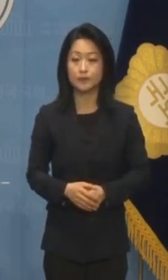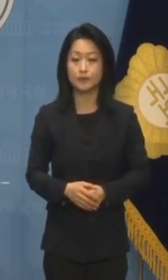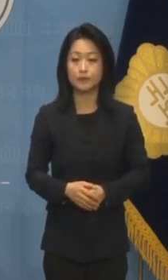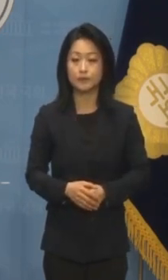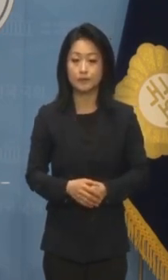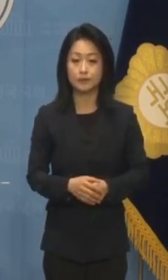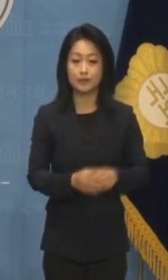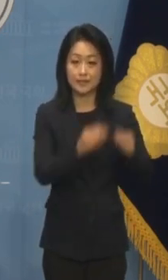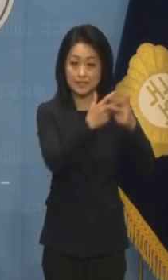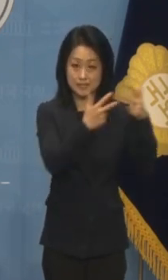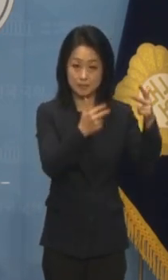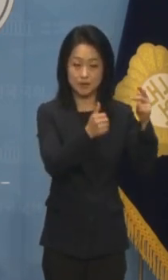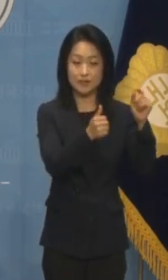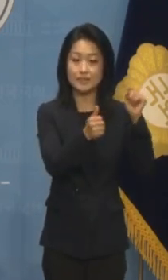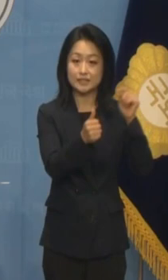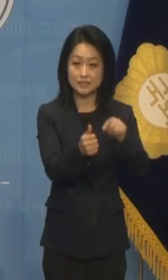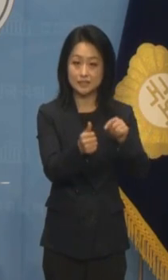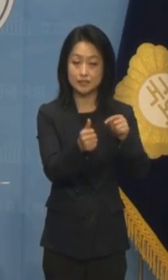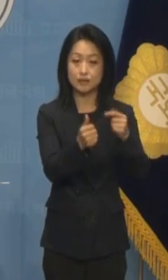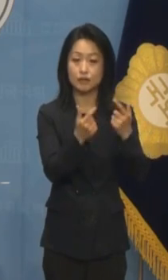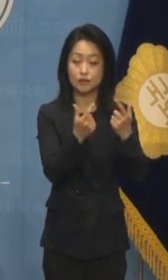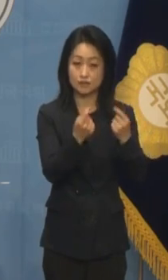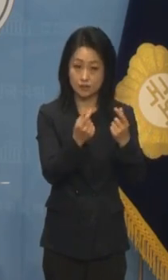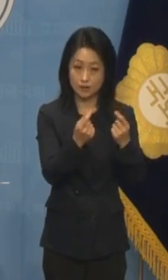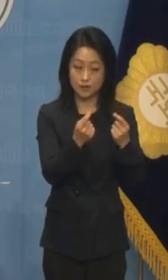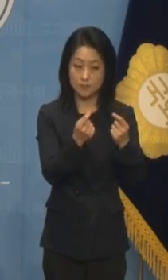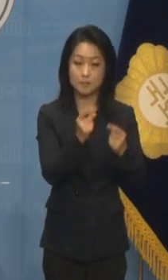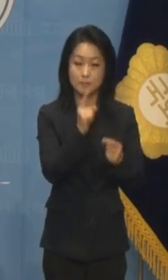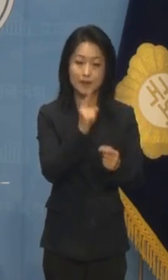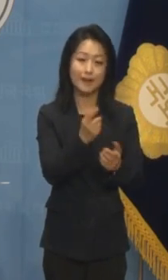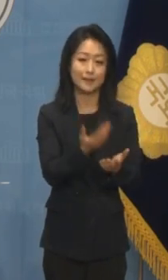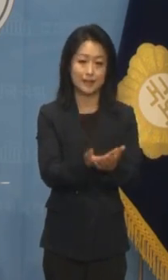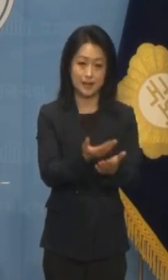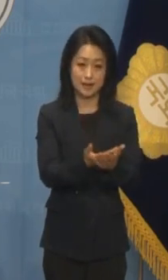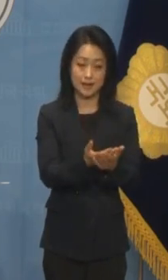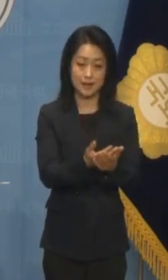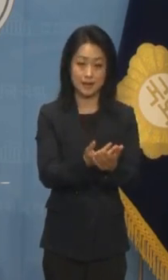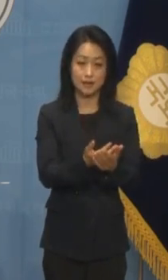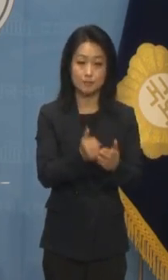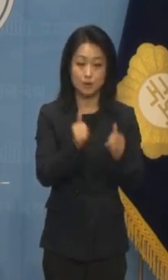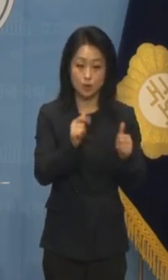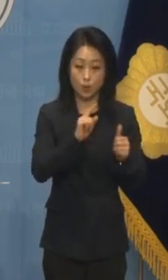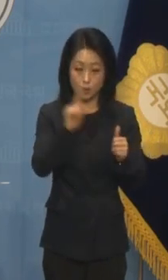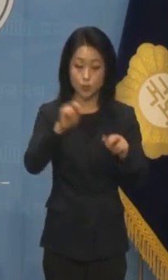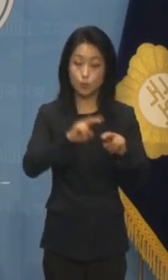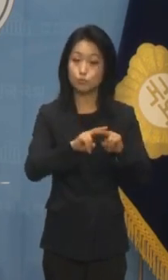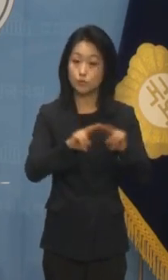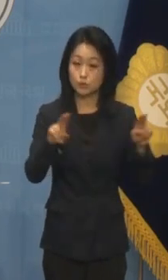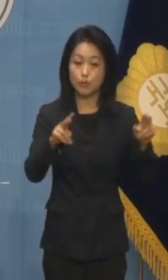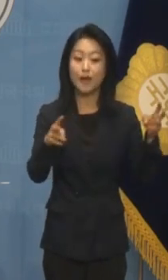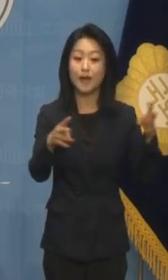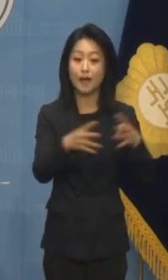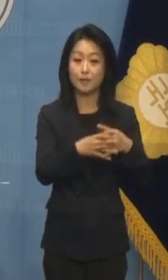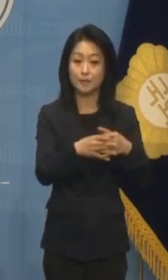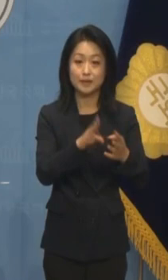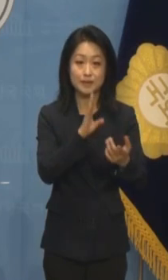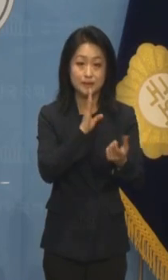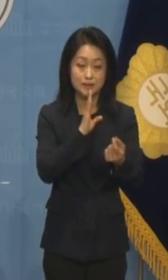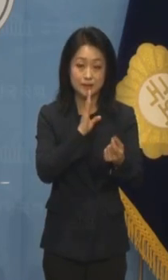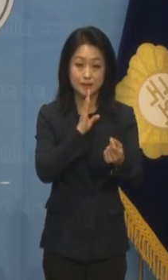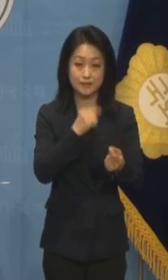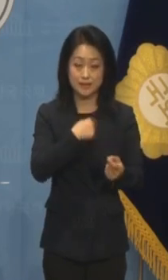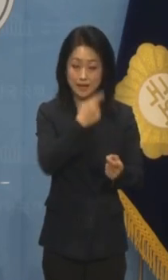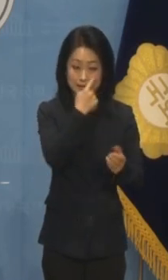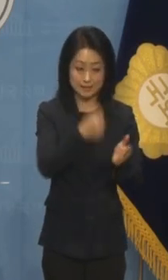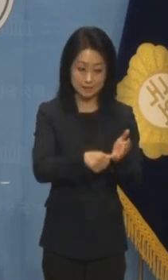내가 시킨 걸로, 내가 주범인 걸로 해주면 고소를 취소해 주기로 합의했던 걸로 그때 기억하거든요. 뭐 증명은